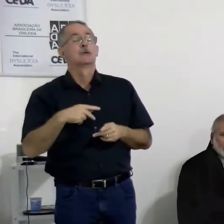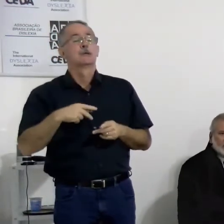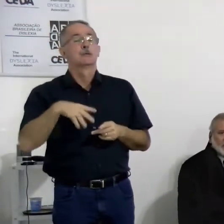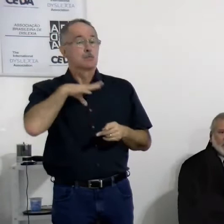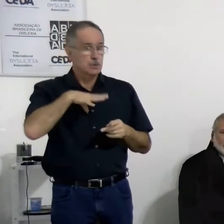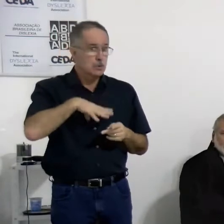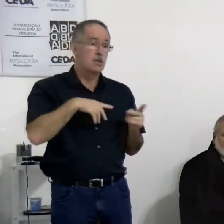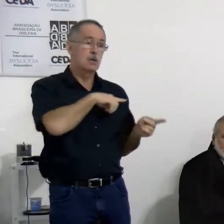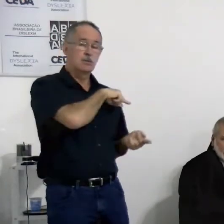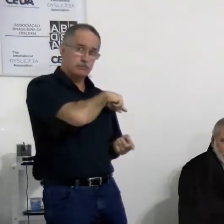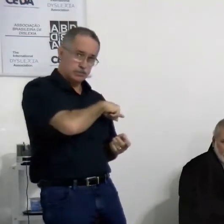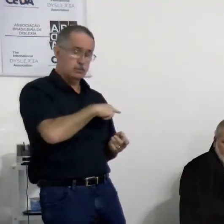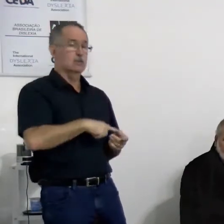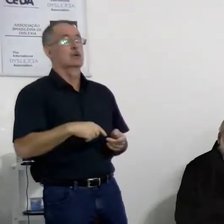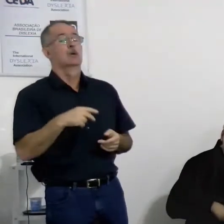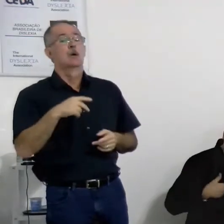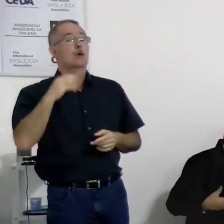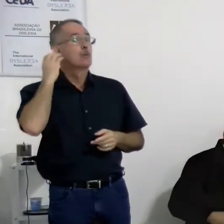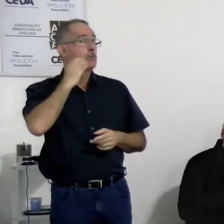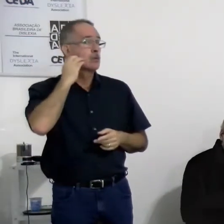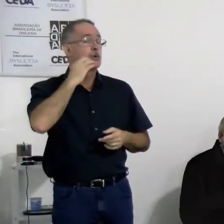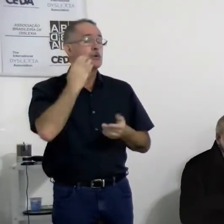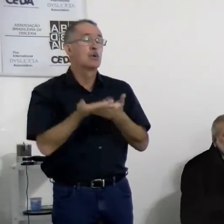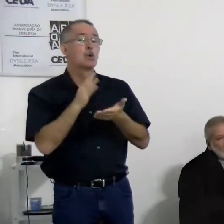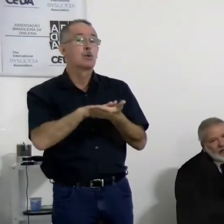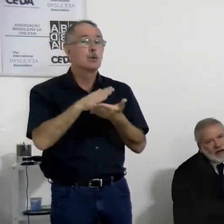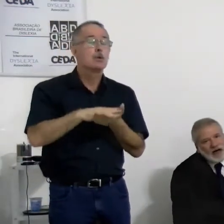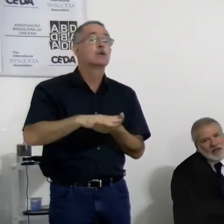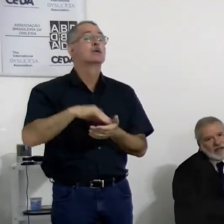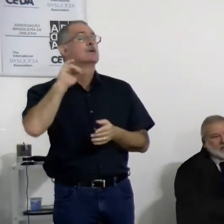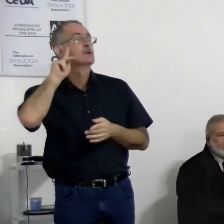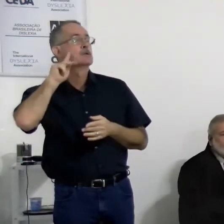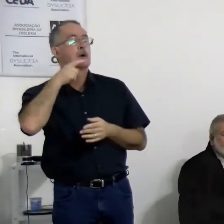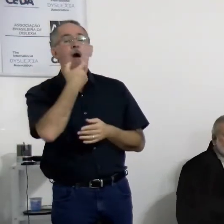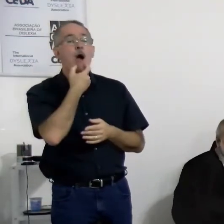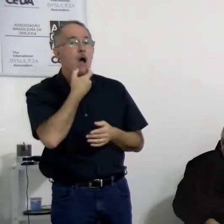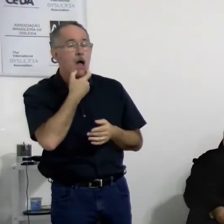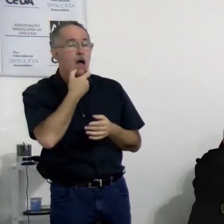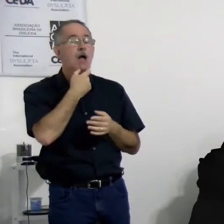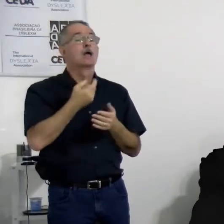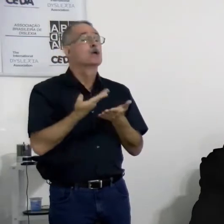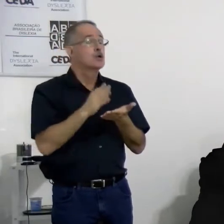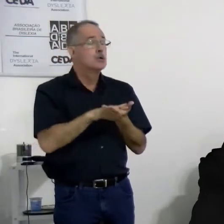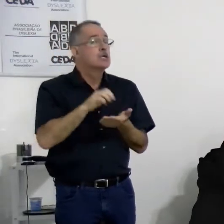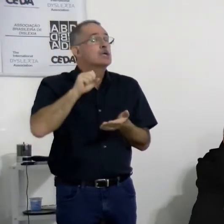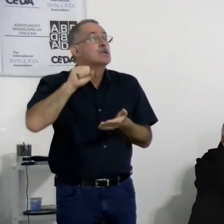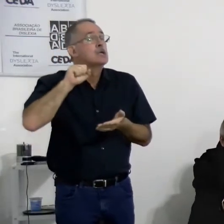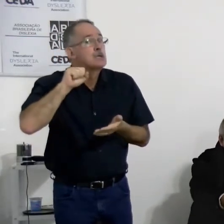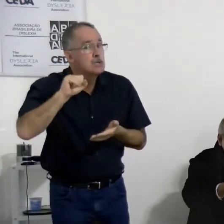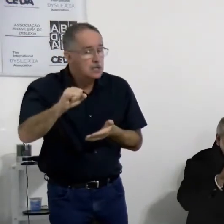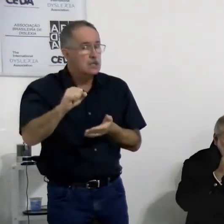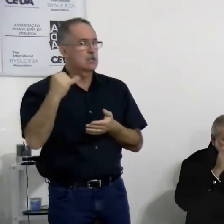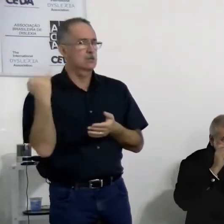o inglês. O professor Charles Haynes responderá e eu farei a tradução, se for